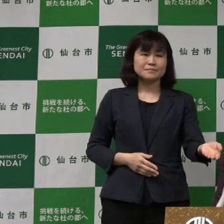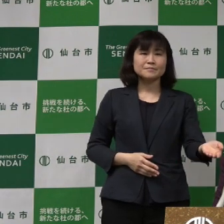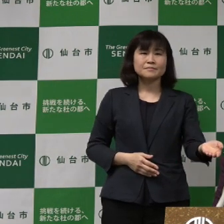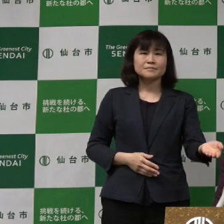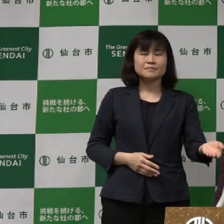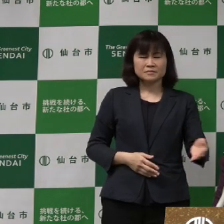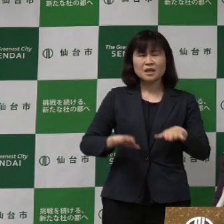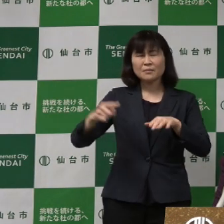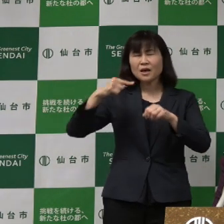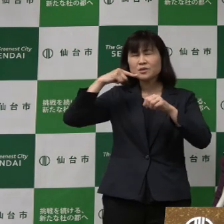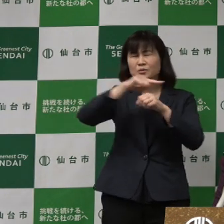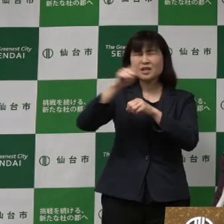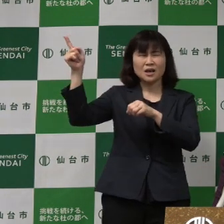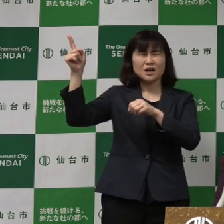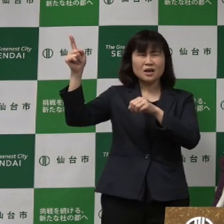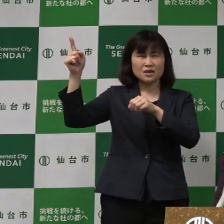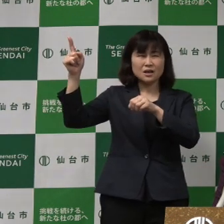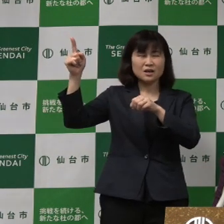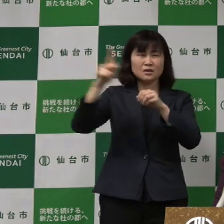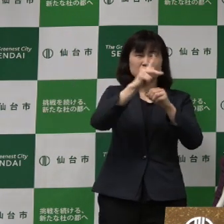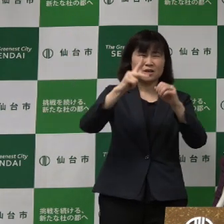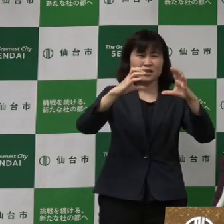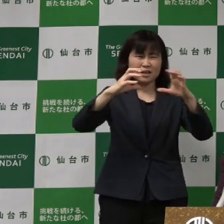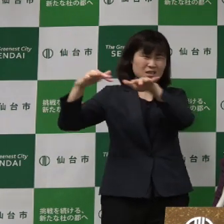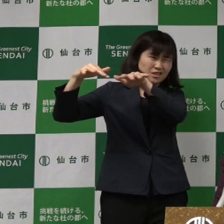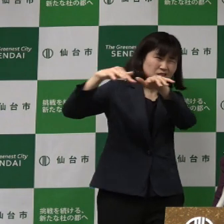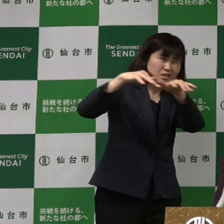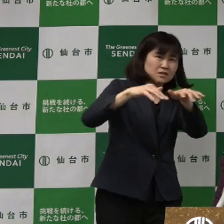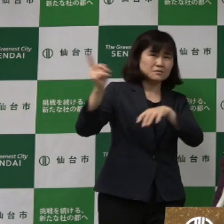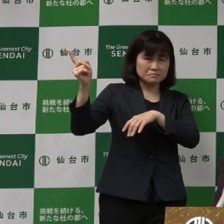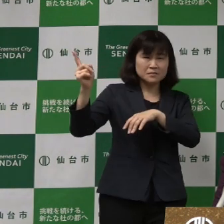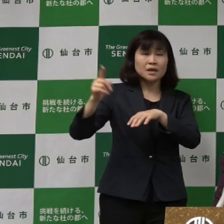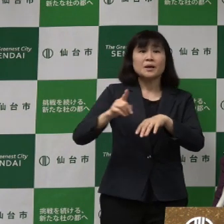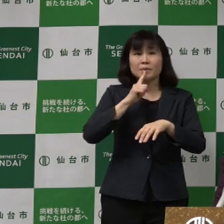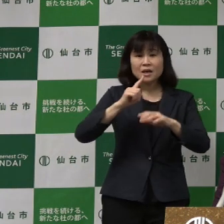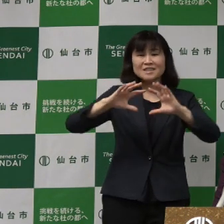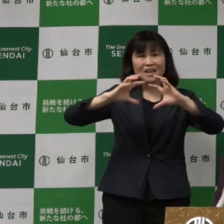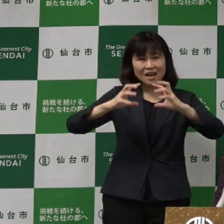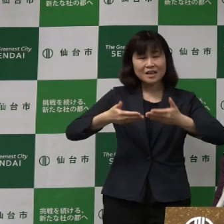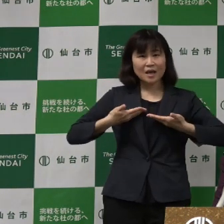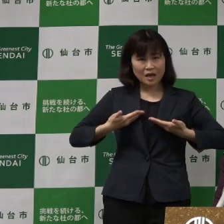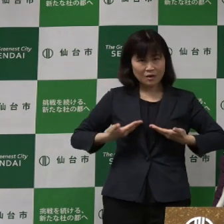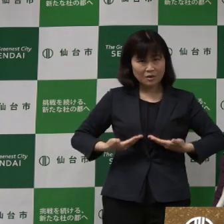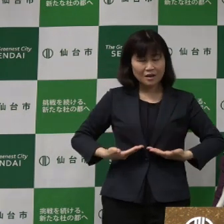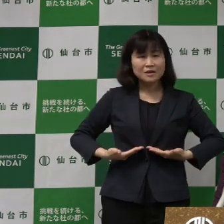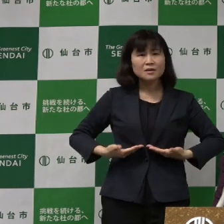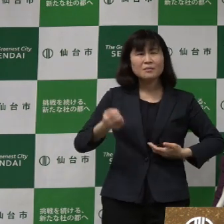ロシアの軍事侵攻については、国際社会の平和と、そしてまた人々の安寧